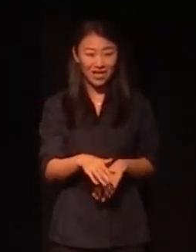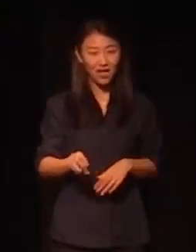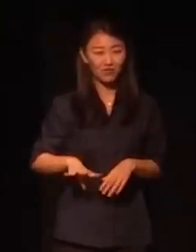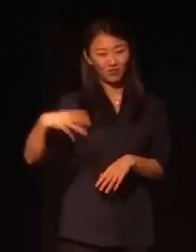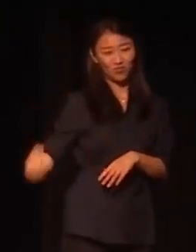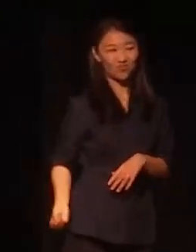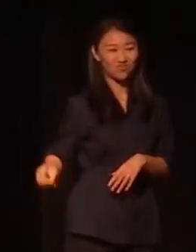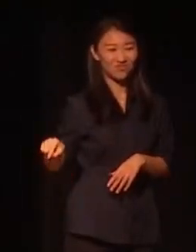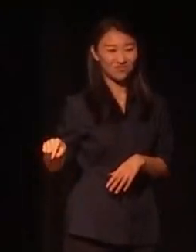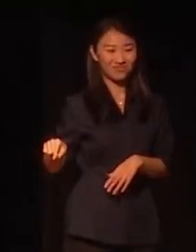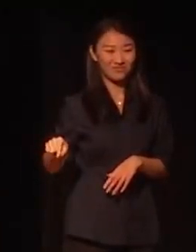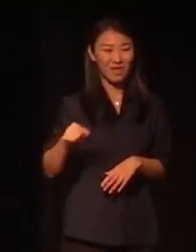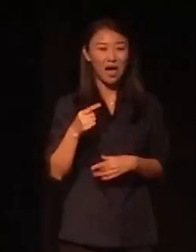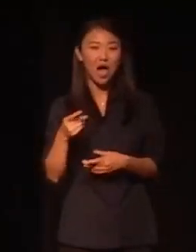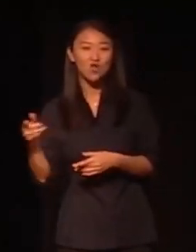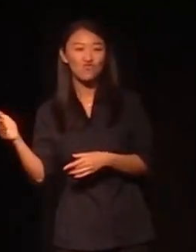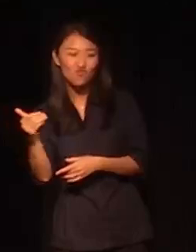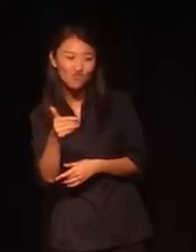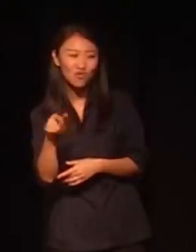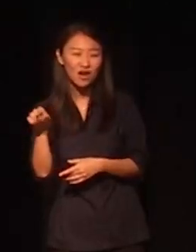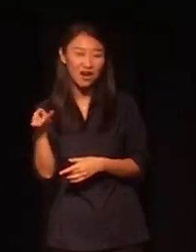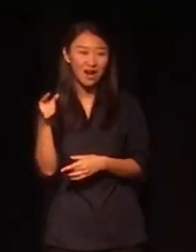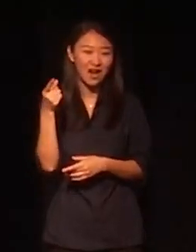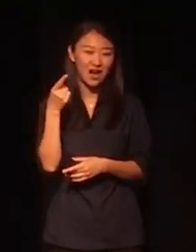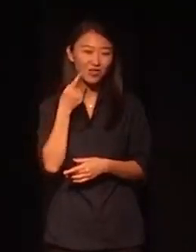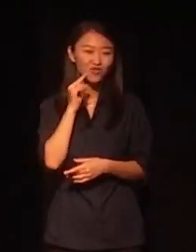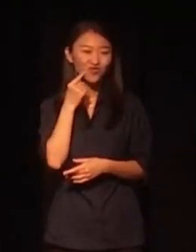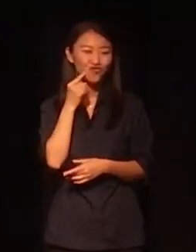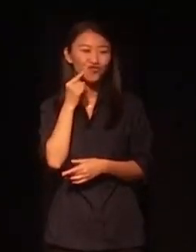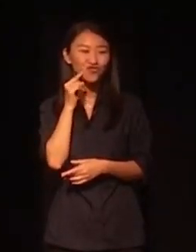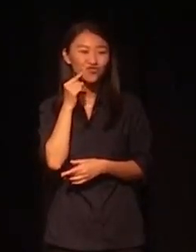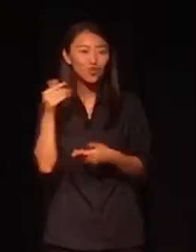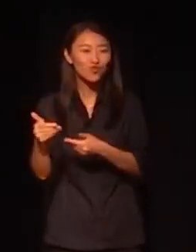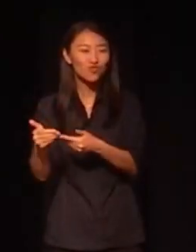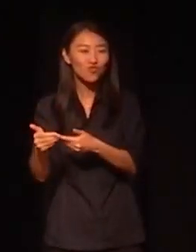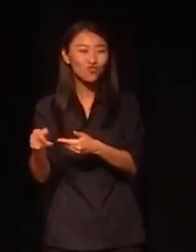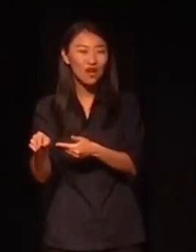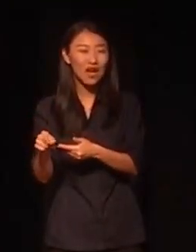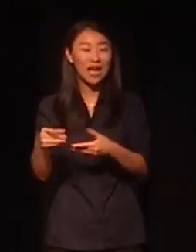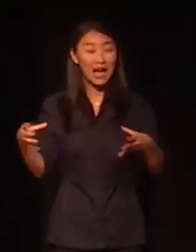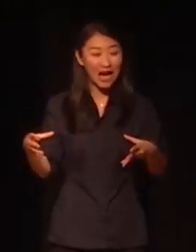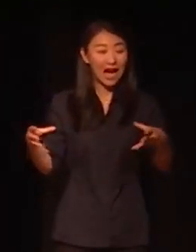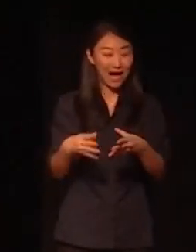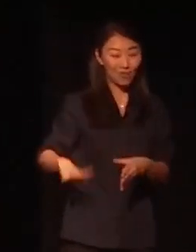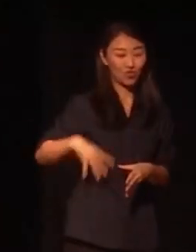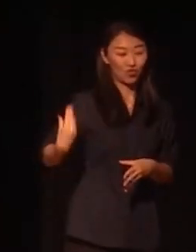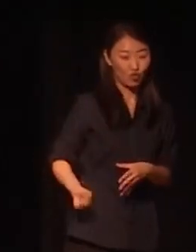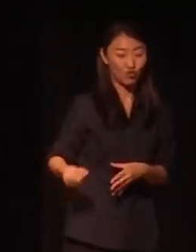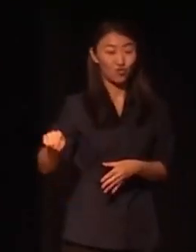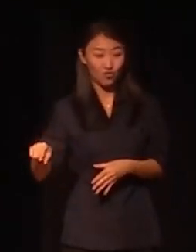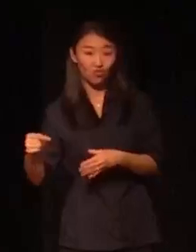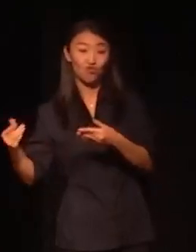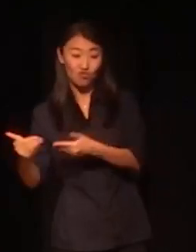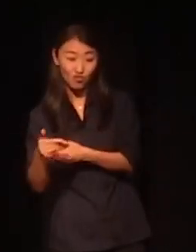meaning squirrels, and 王鱼 meaning yellow croaker. So together, cook it with, in a sweet and sour